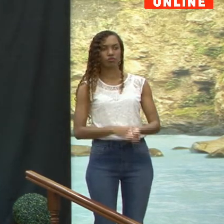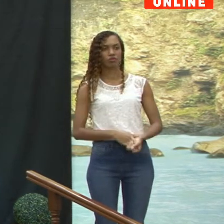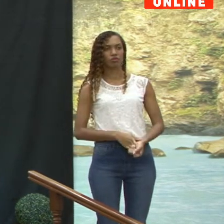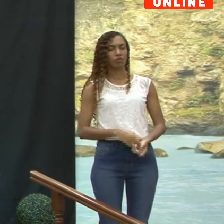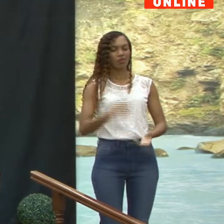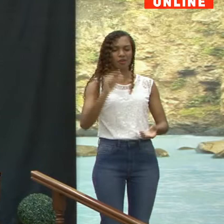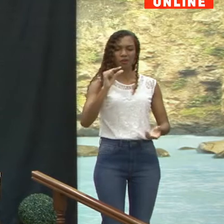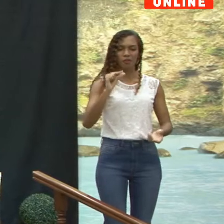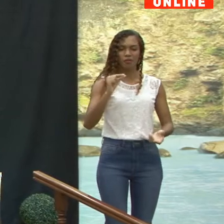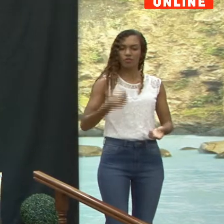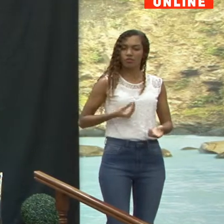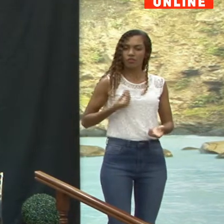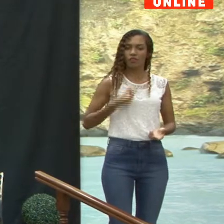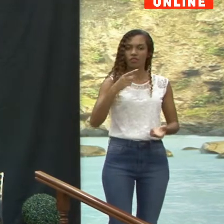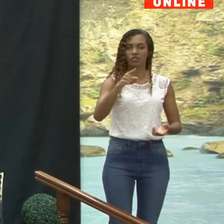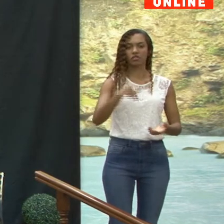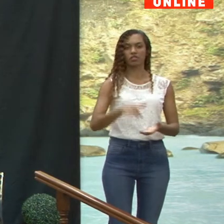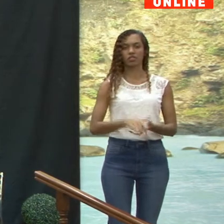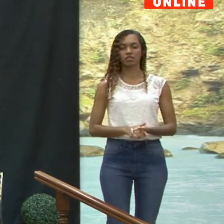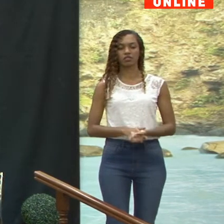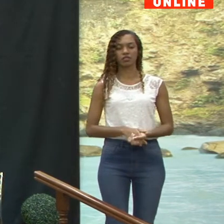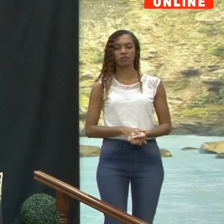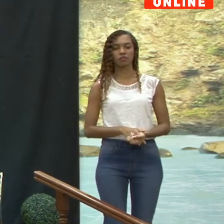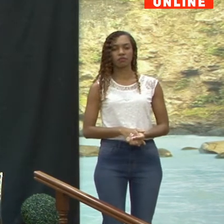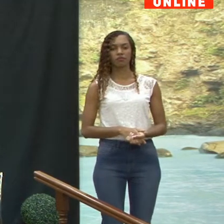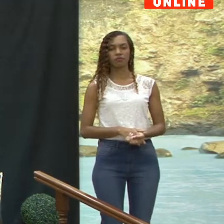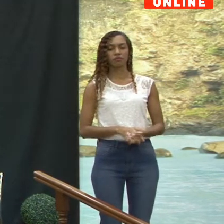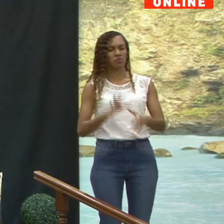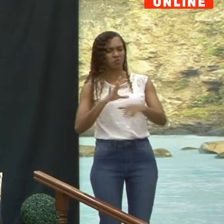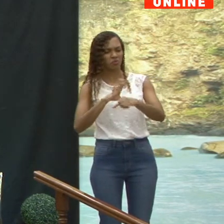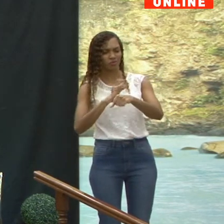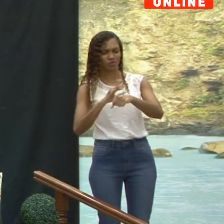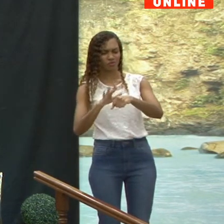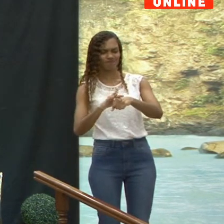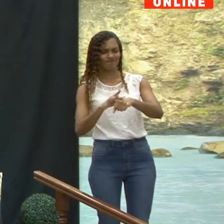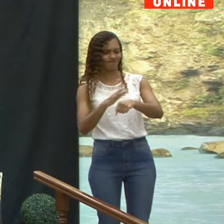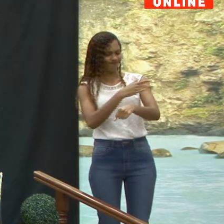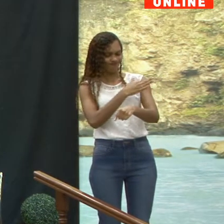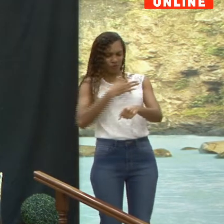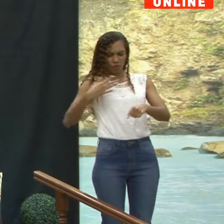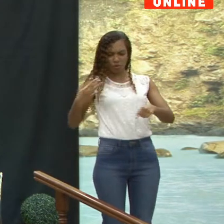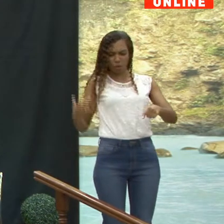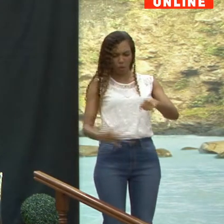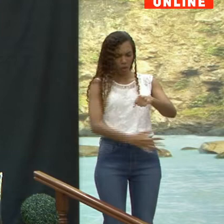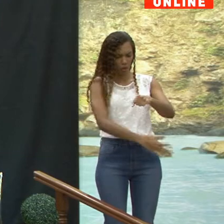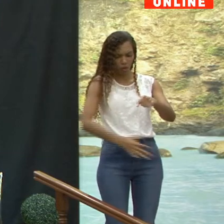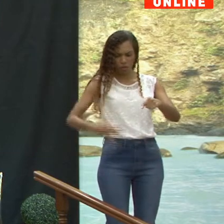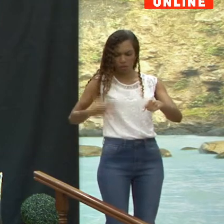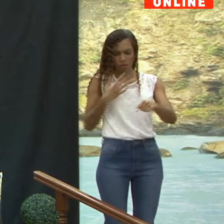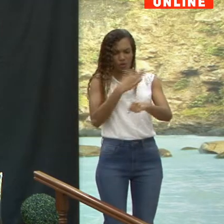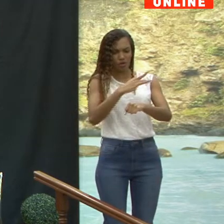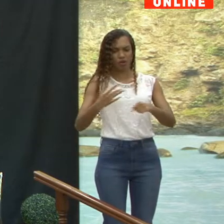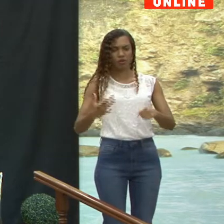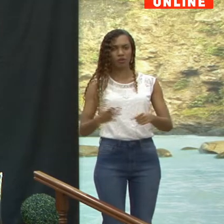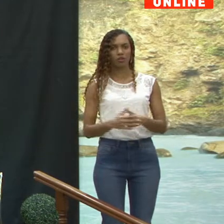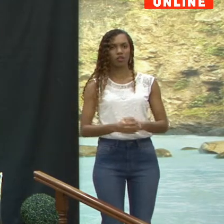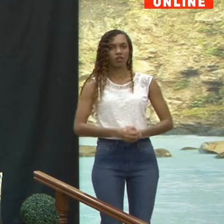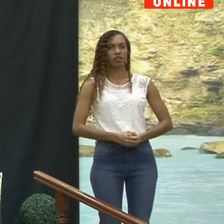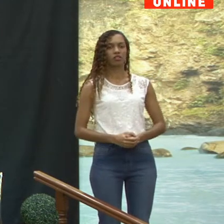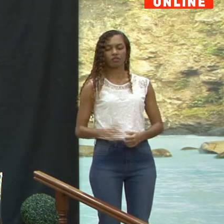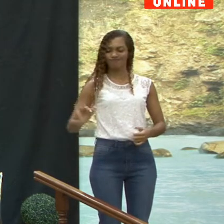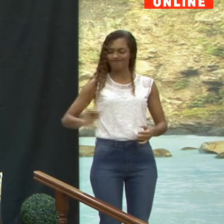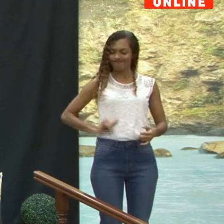uma enfermidade terrível, chagas por todo o corpo. O Os cachorros, quando lambiam suas feridas,